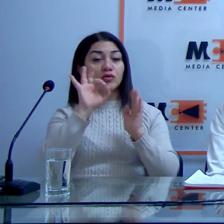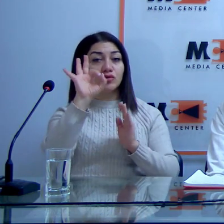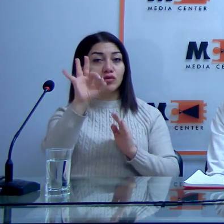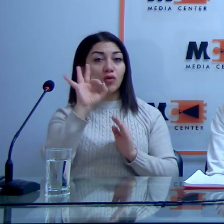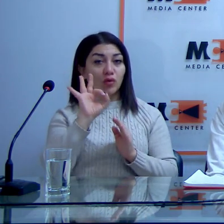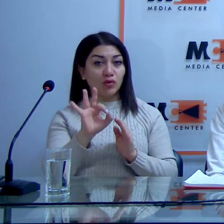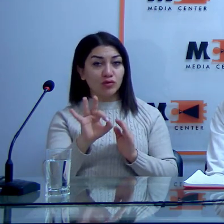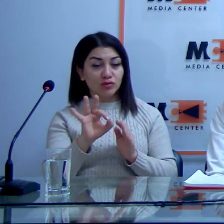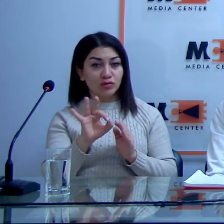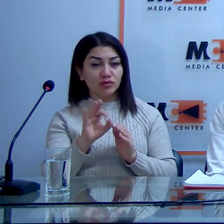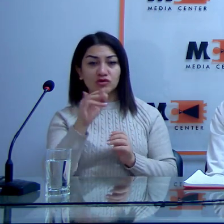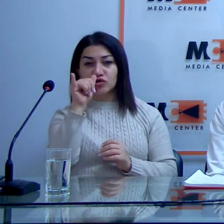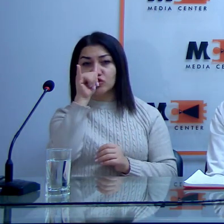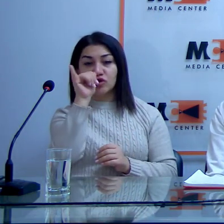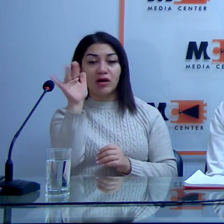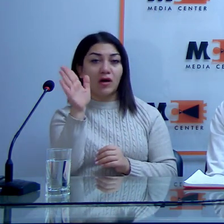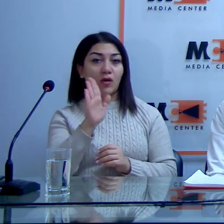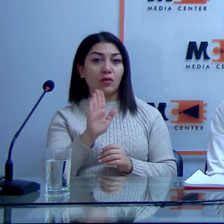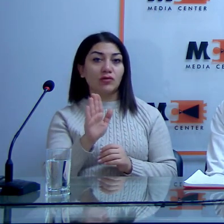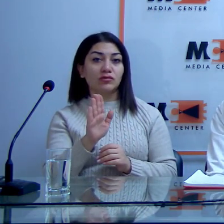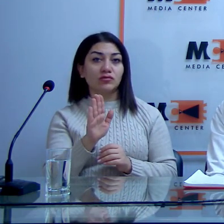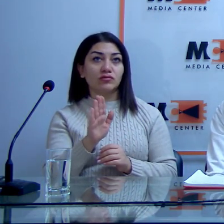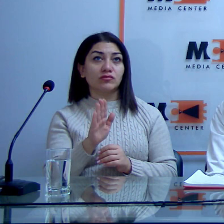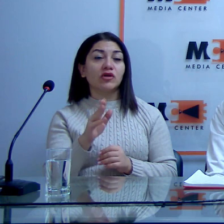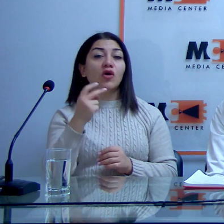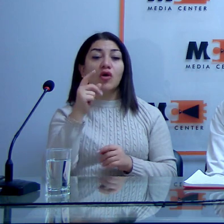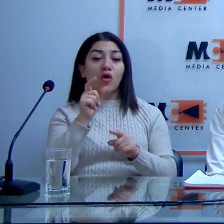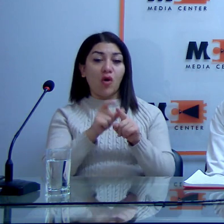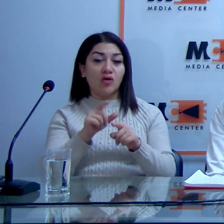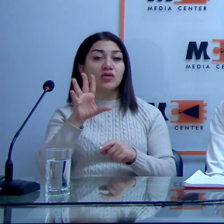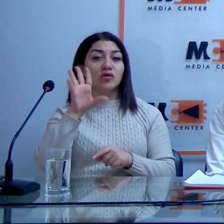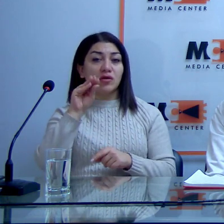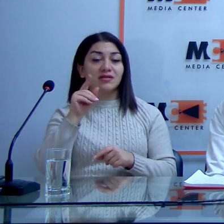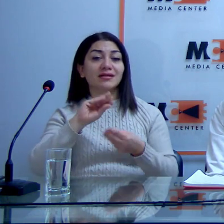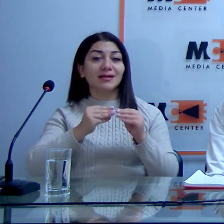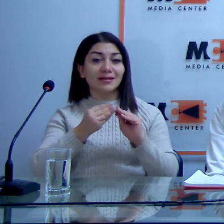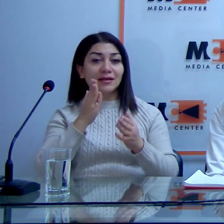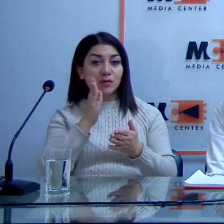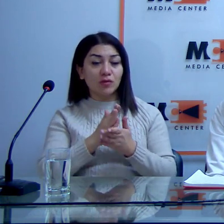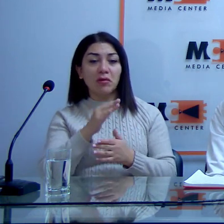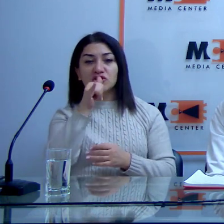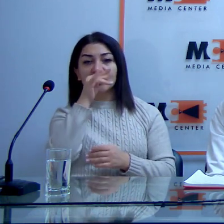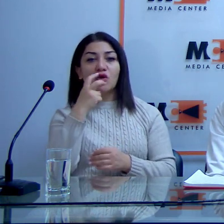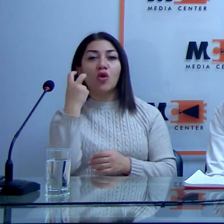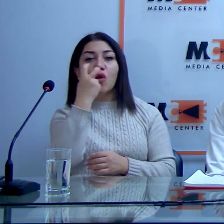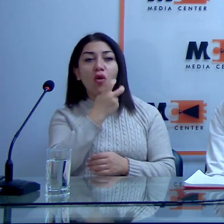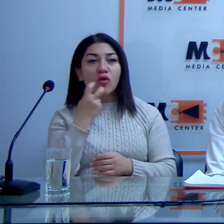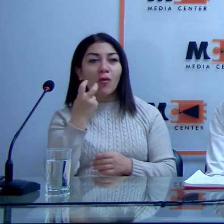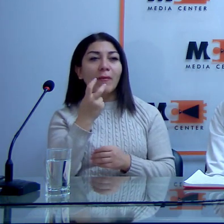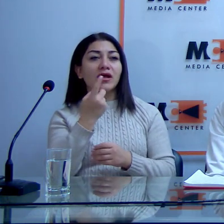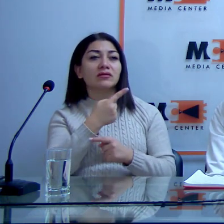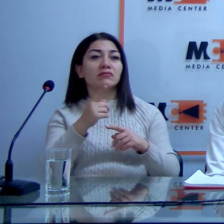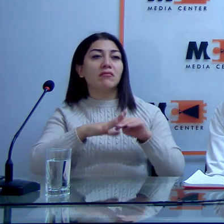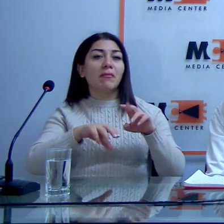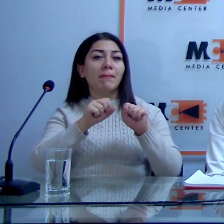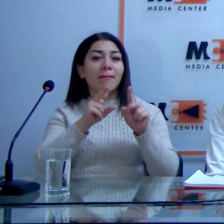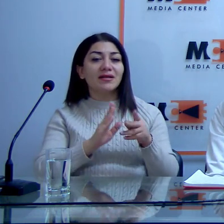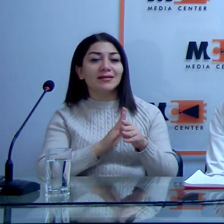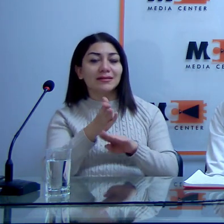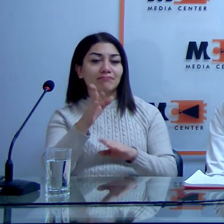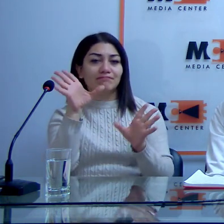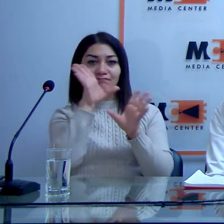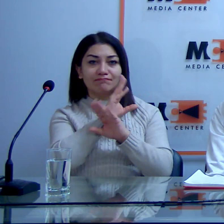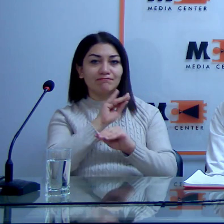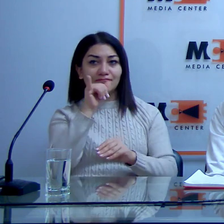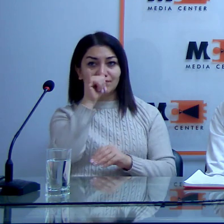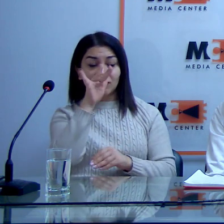70%-ը չի կարողացել ունեցել ախոսքի խնդիր եւ չի կարողացել դիմել համապատասխան մասնագետի թերապիա անցնելու